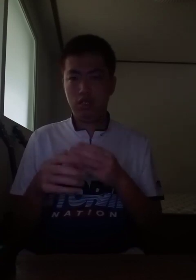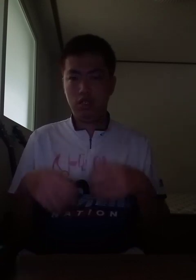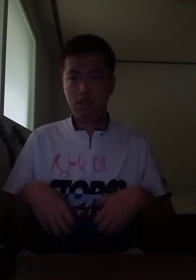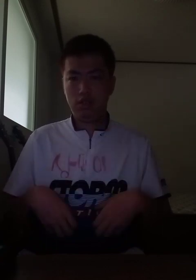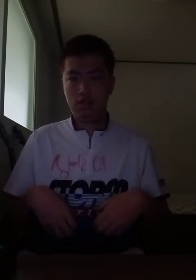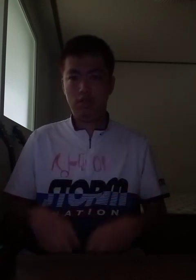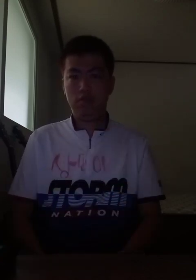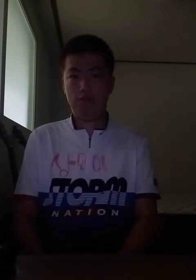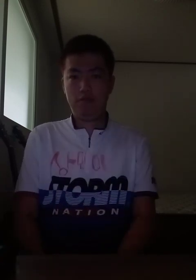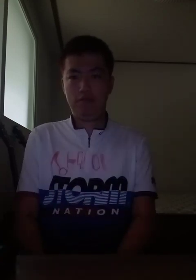이희령입니다.